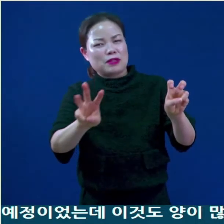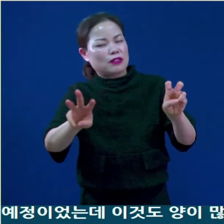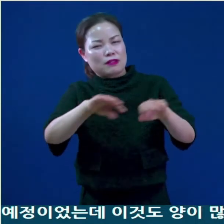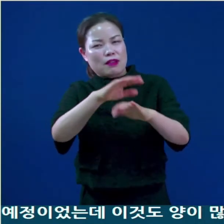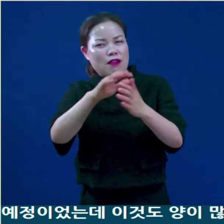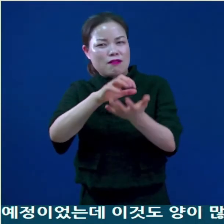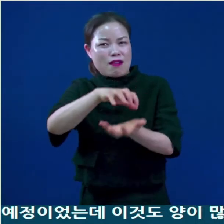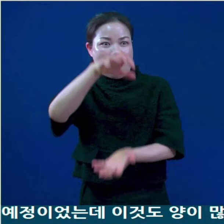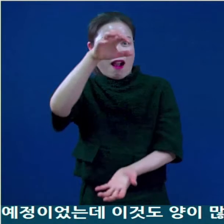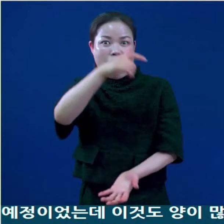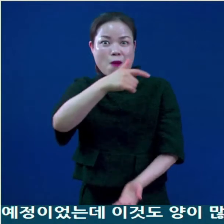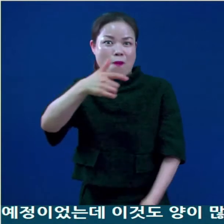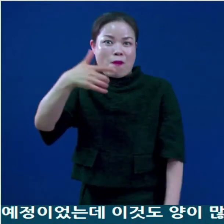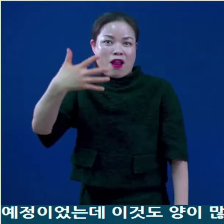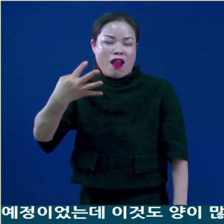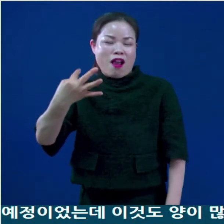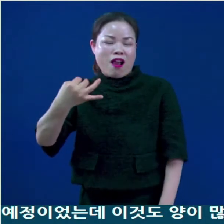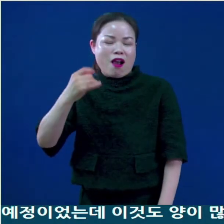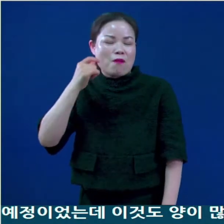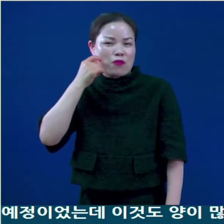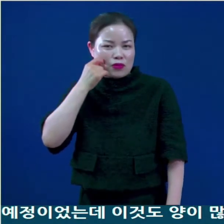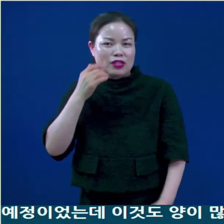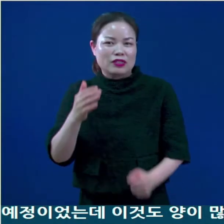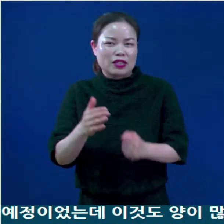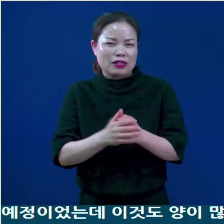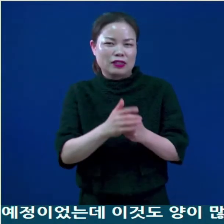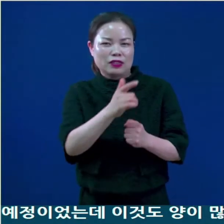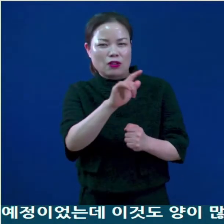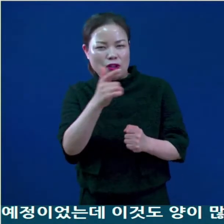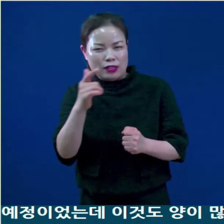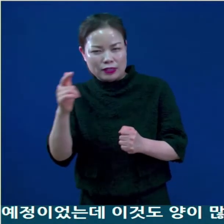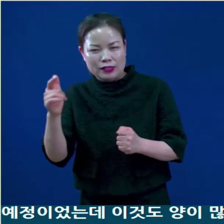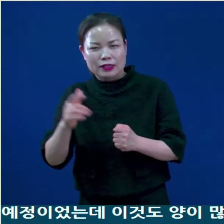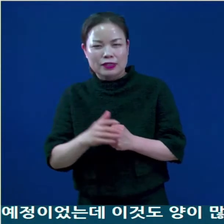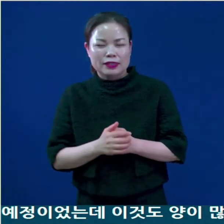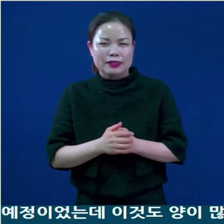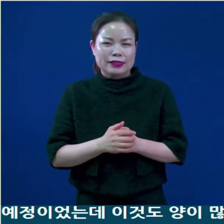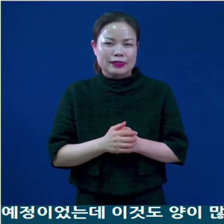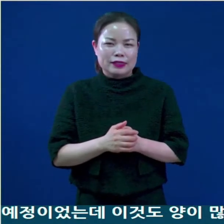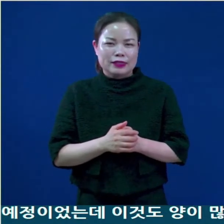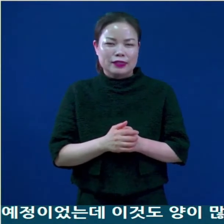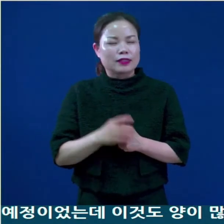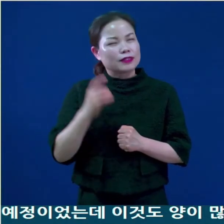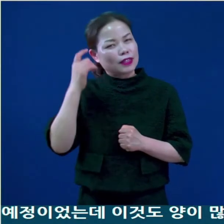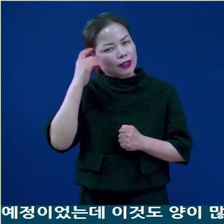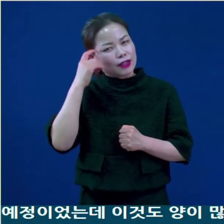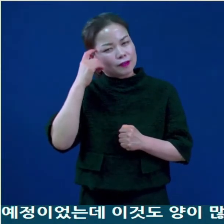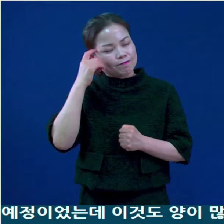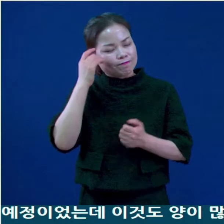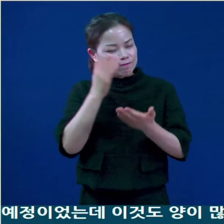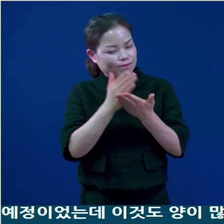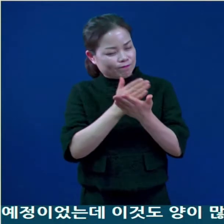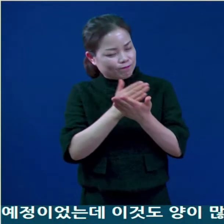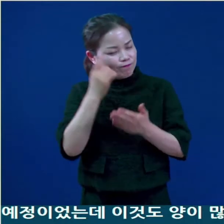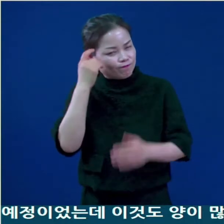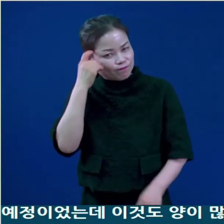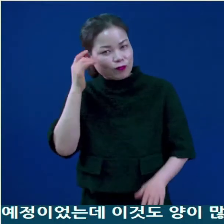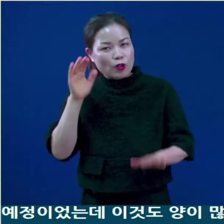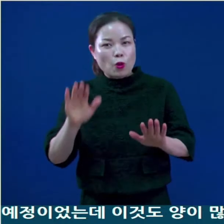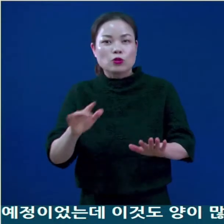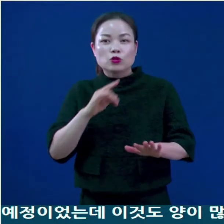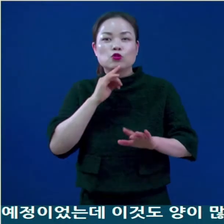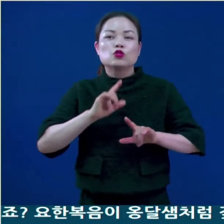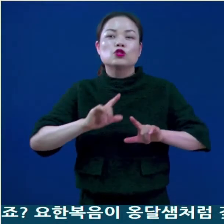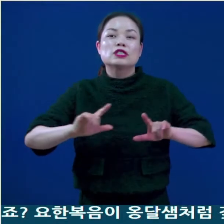수가 없게 되었습니다. 여러 가지 또 정황상 그렇게 하는 것이 좋겠다 판단이 되어서 오는